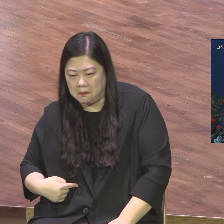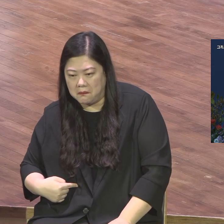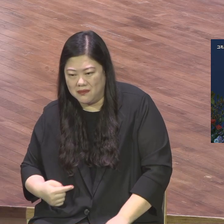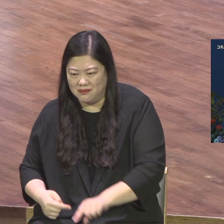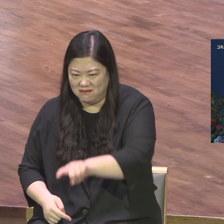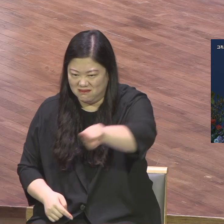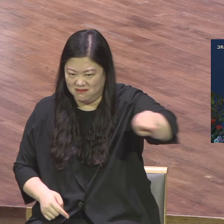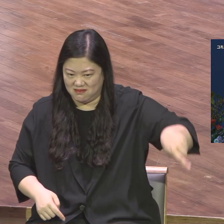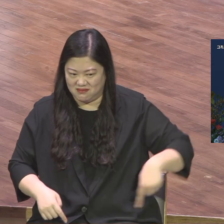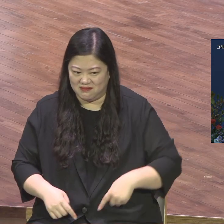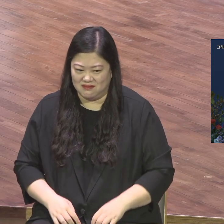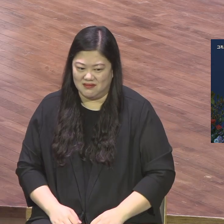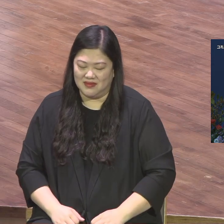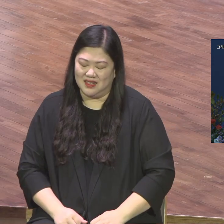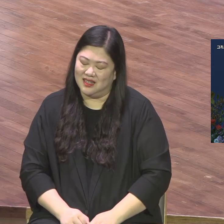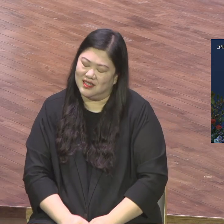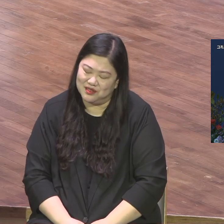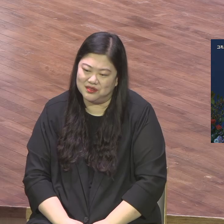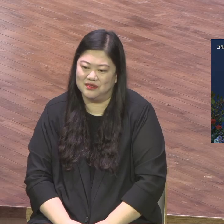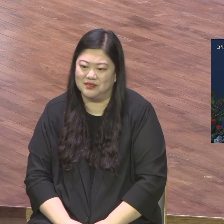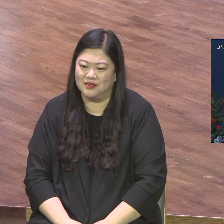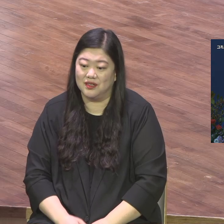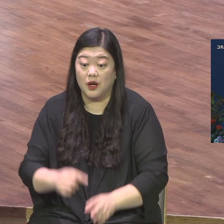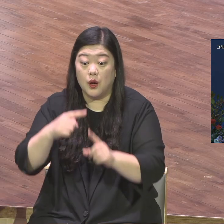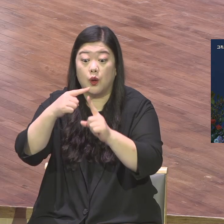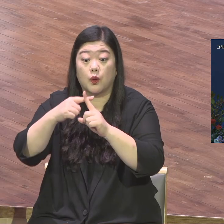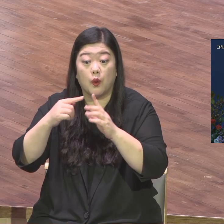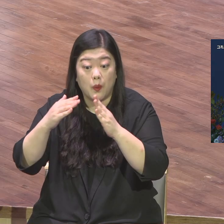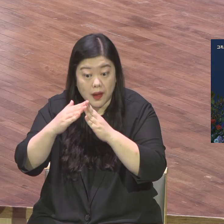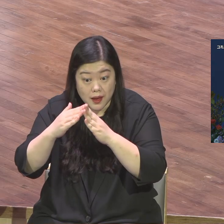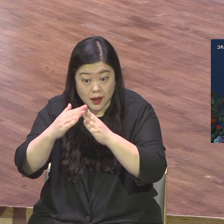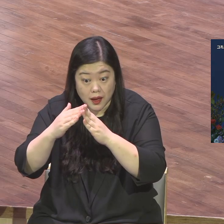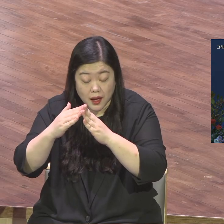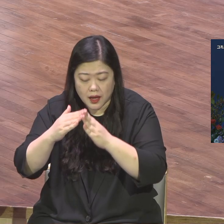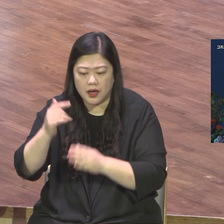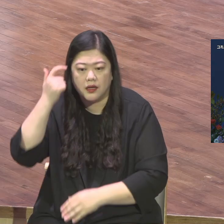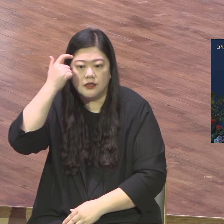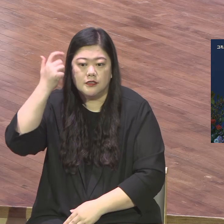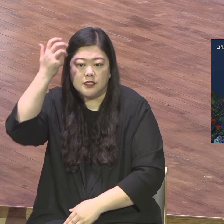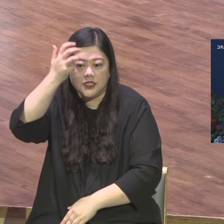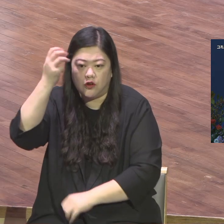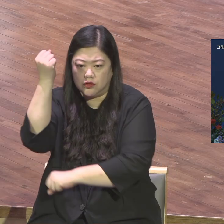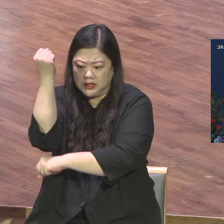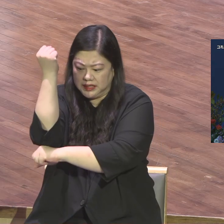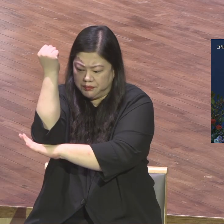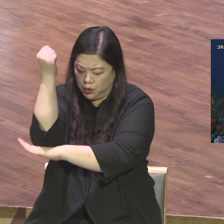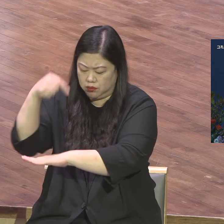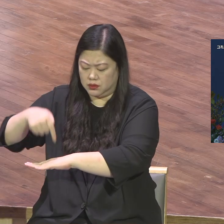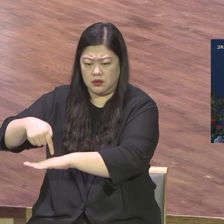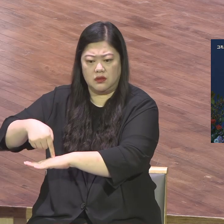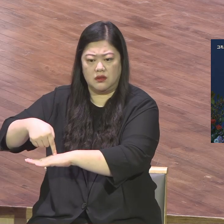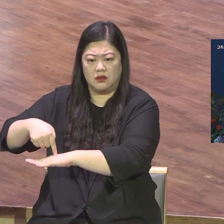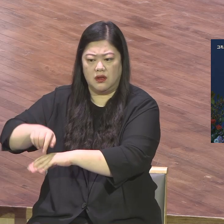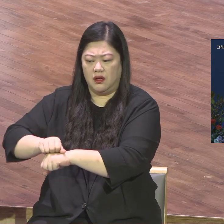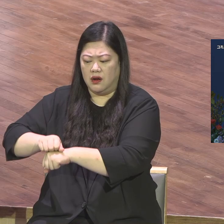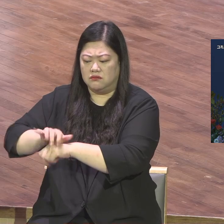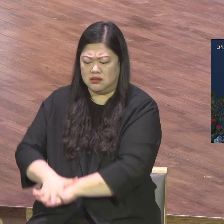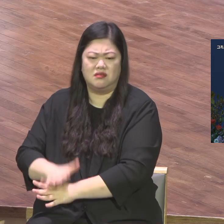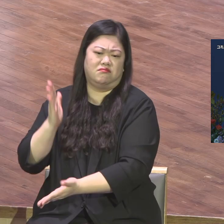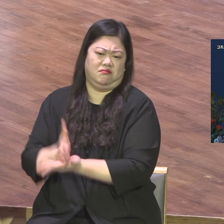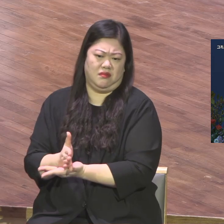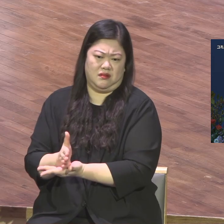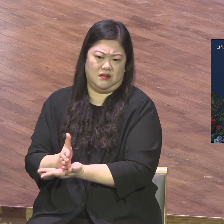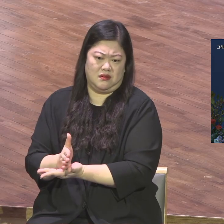교회는 영적 본질을 놓치면 안 돼요. 교회가 뭐냐? 교회가 왜 세워져야